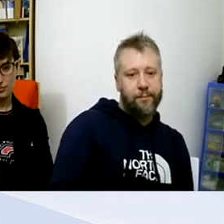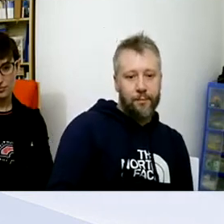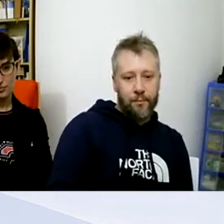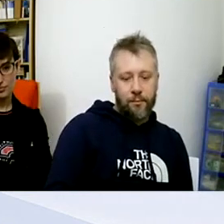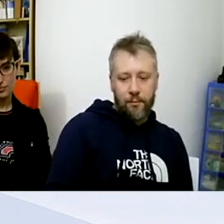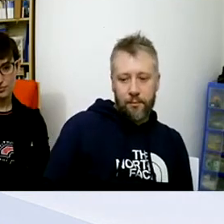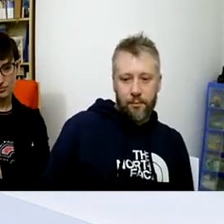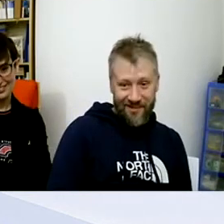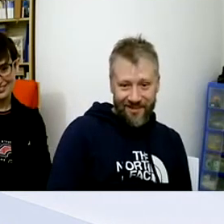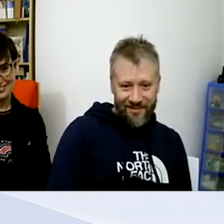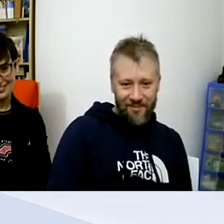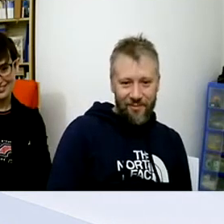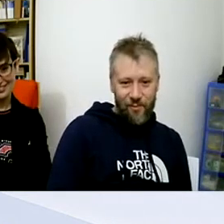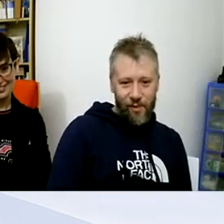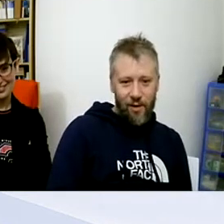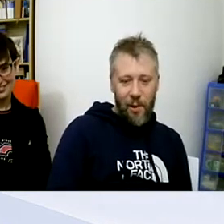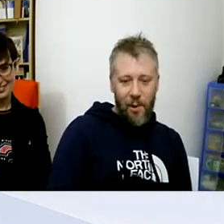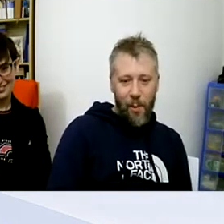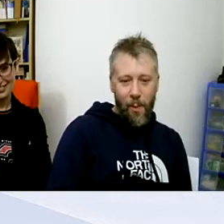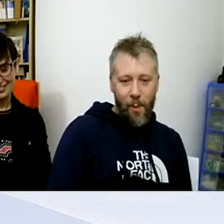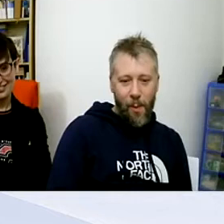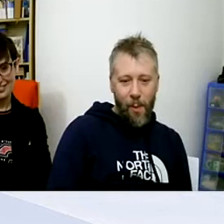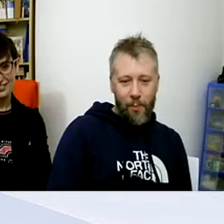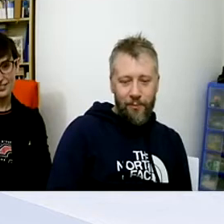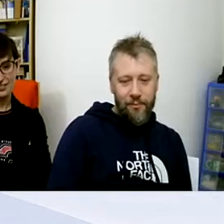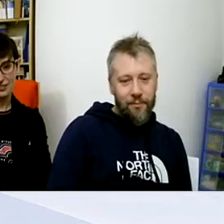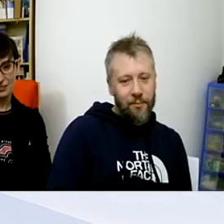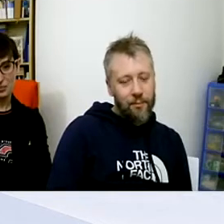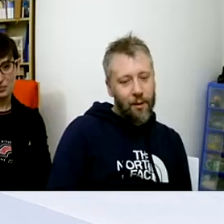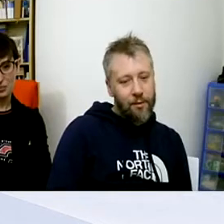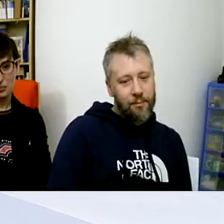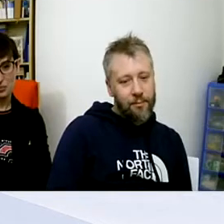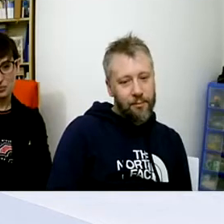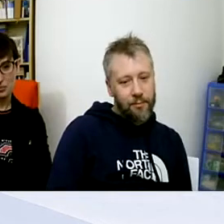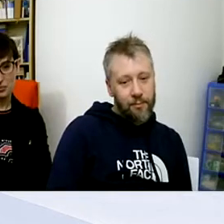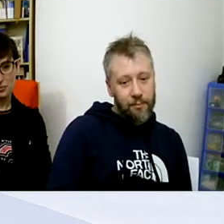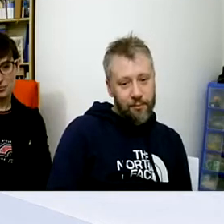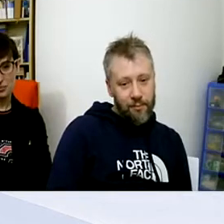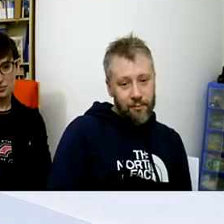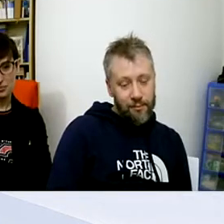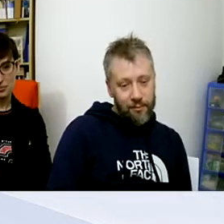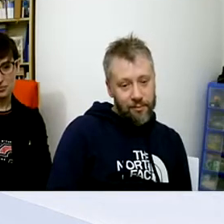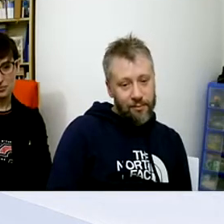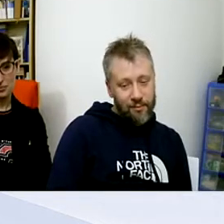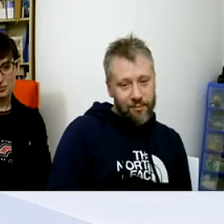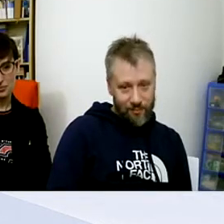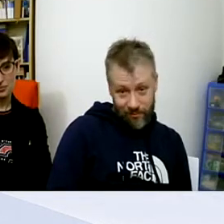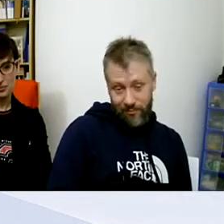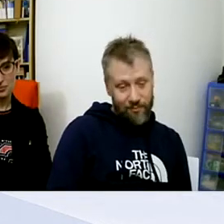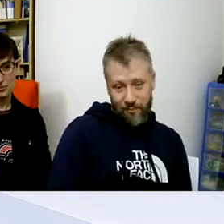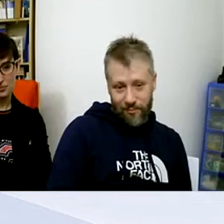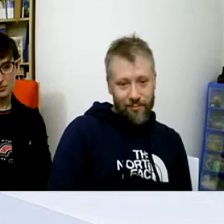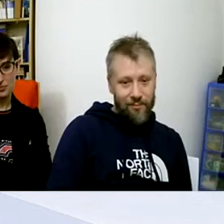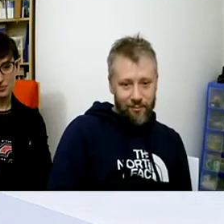con l'uvetta. Allora, tu pensa che da ragazzo poi, io mi svegliavo, magari arrivavamo già tardi, si faceva